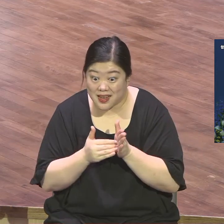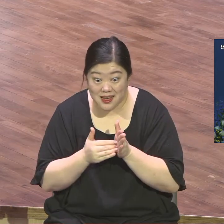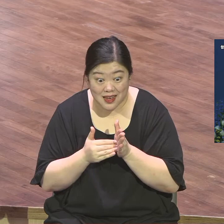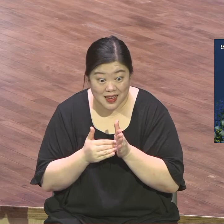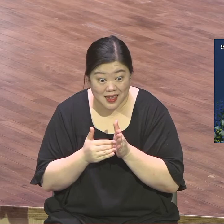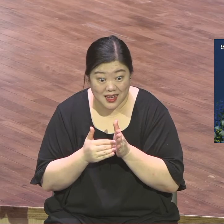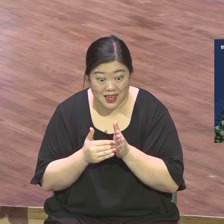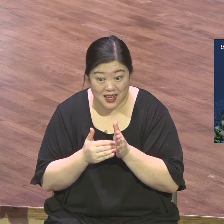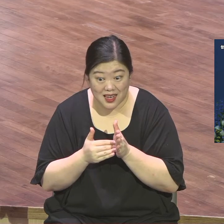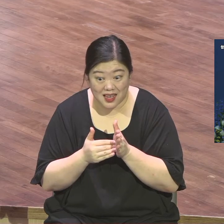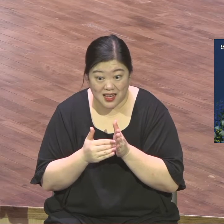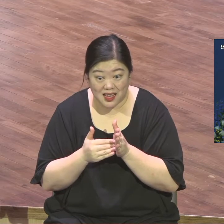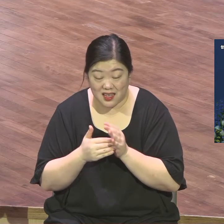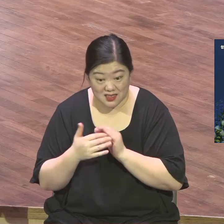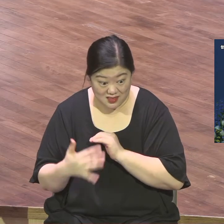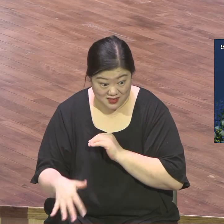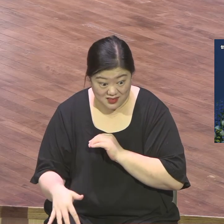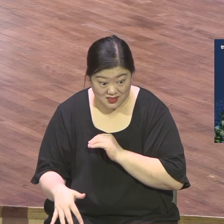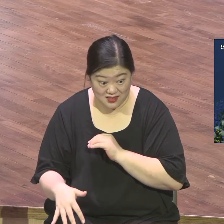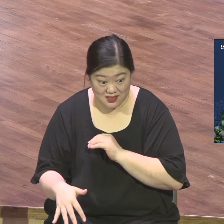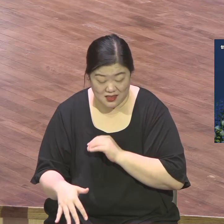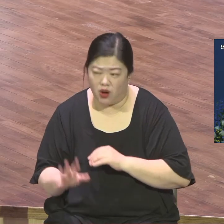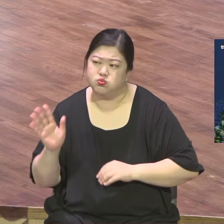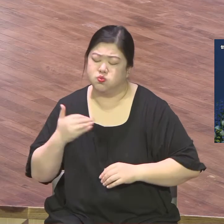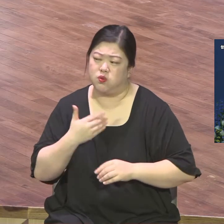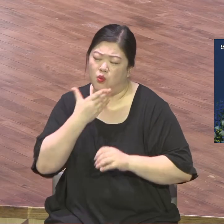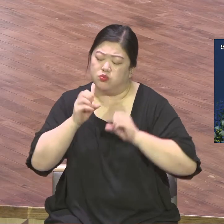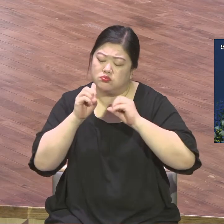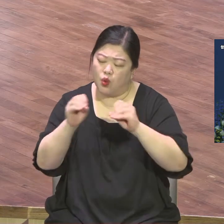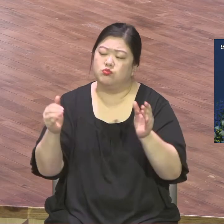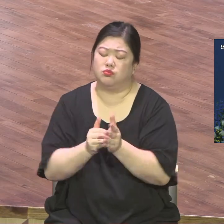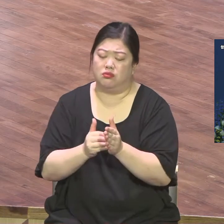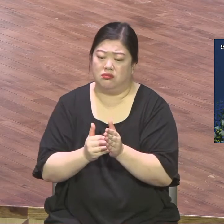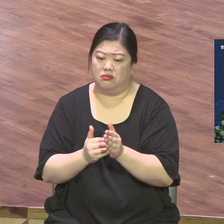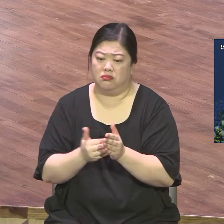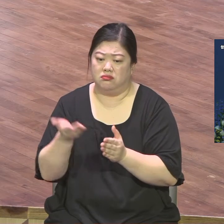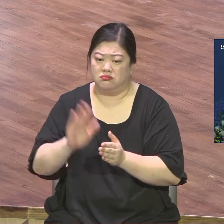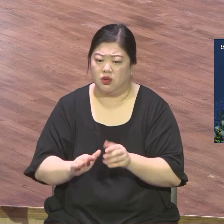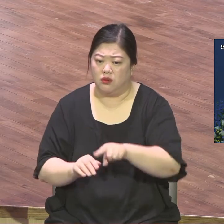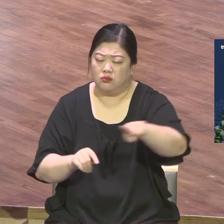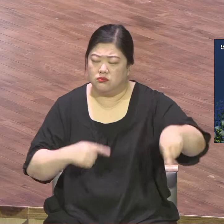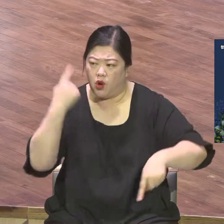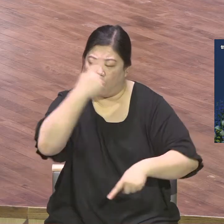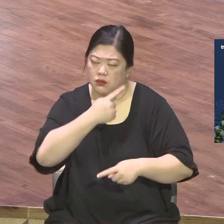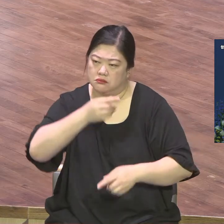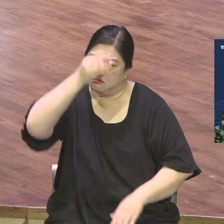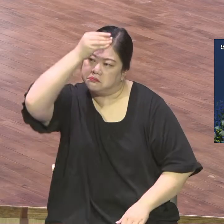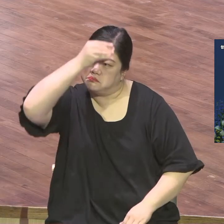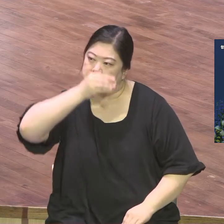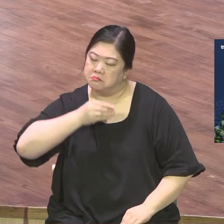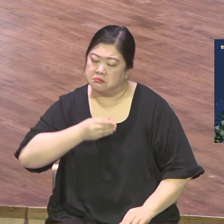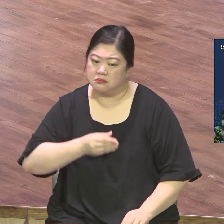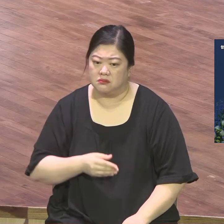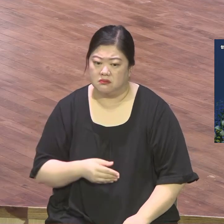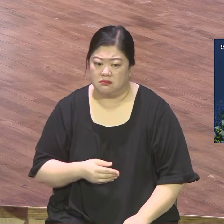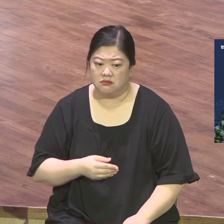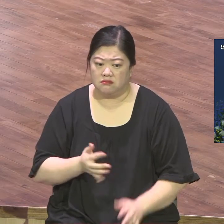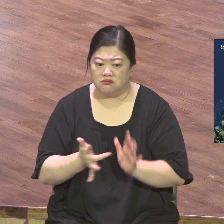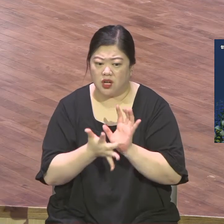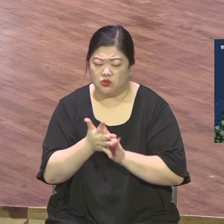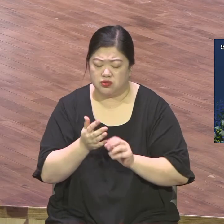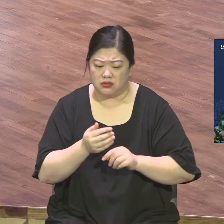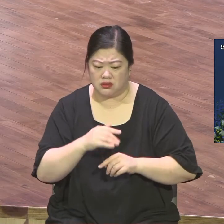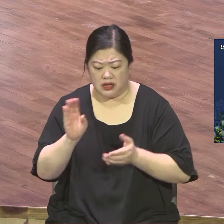믿습니다. 혹시라도 복음을 전했는데도 불구하고 전혀 냉랭하거나 아무런 반응이